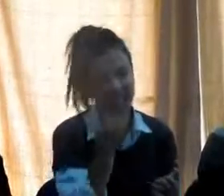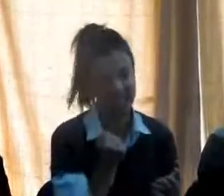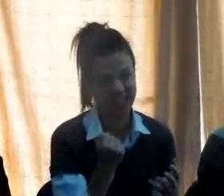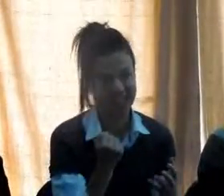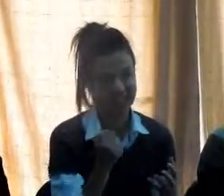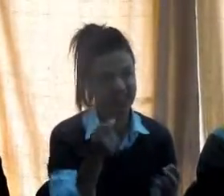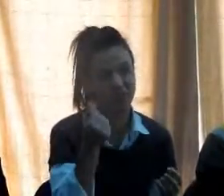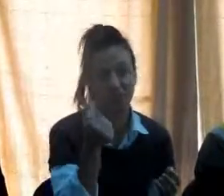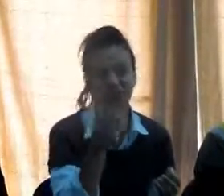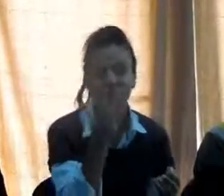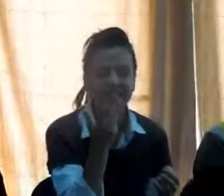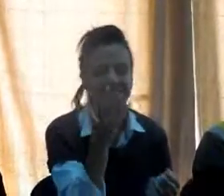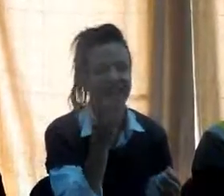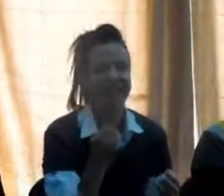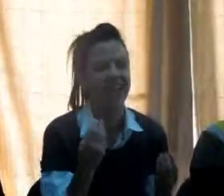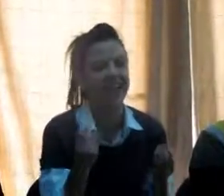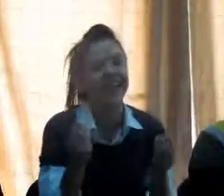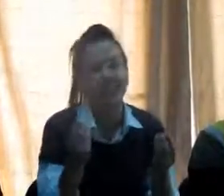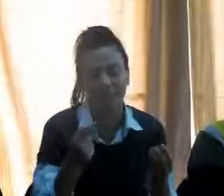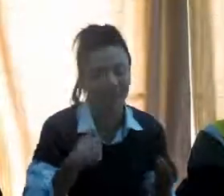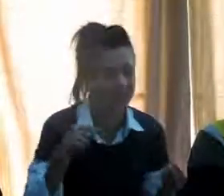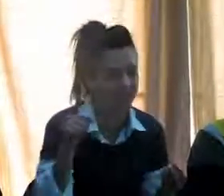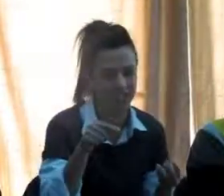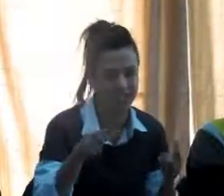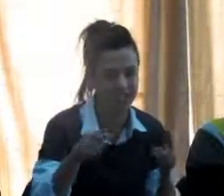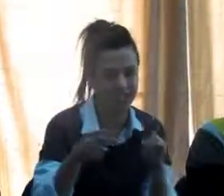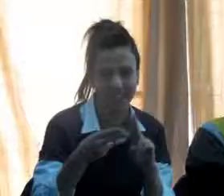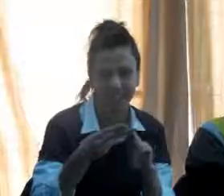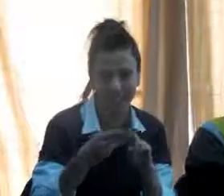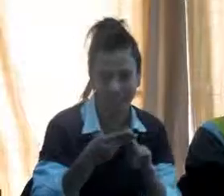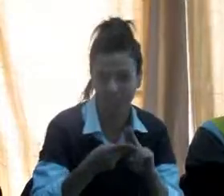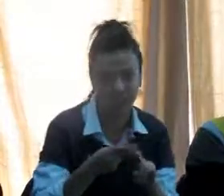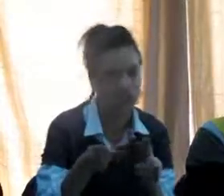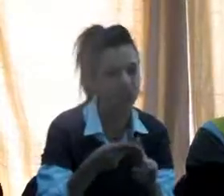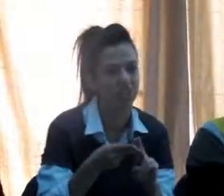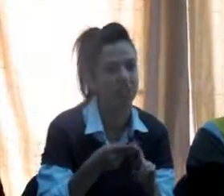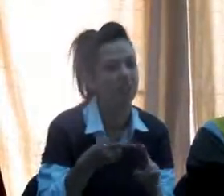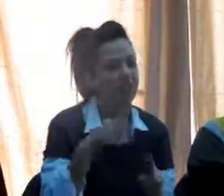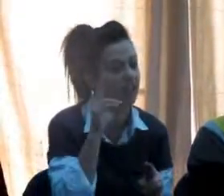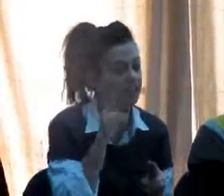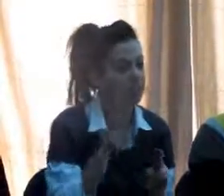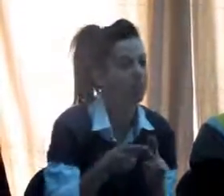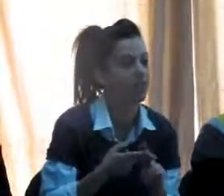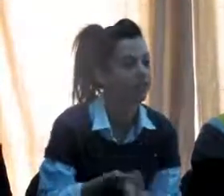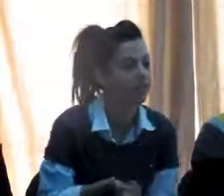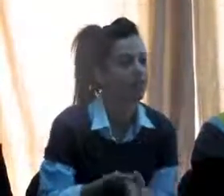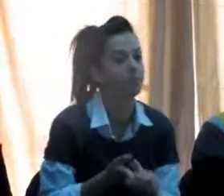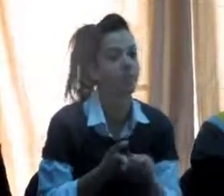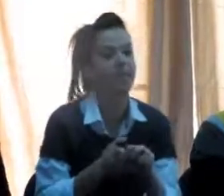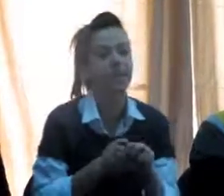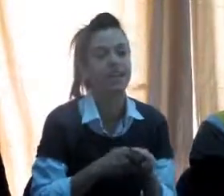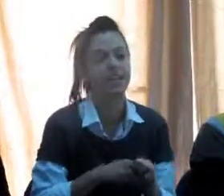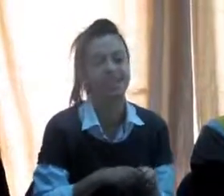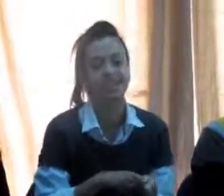كنت زعلانة، شوي كنت زعلانة لأنه كثير ما اجيتش ما كنتش اروح على فرقتي